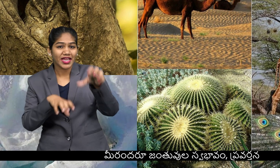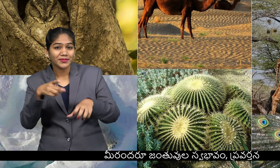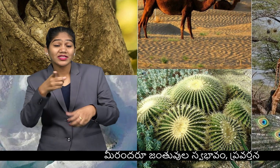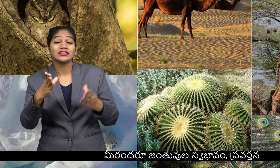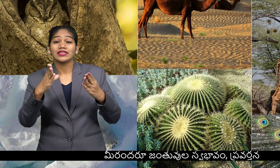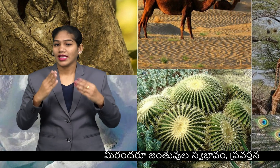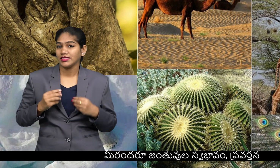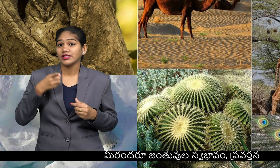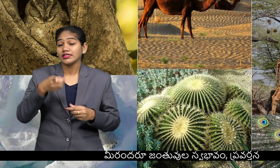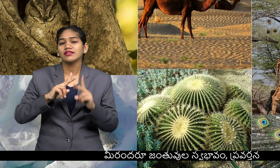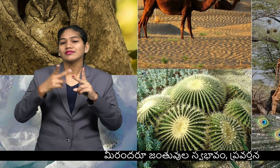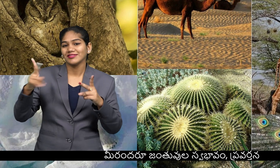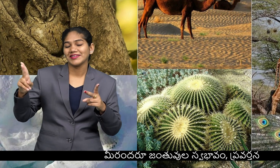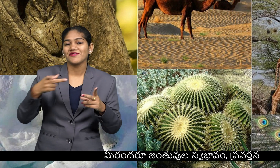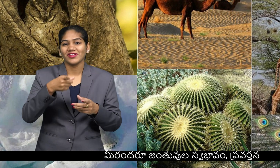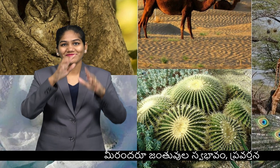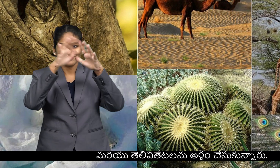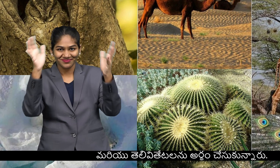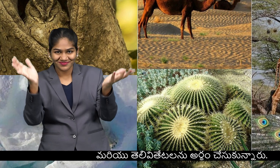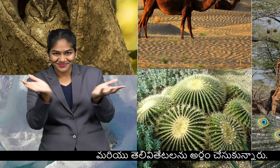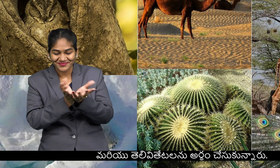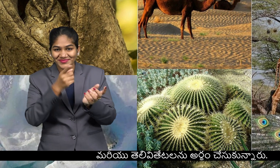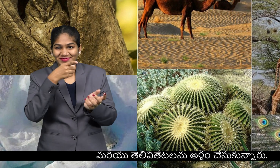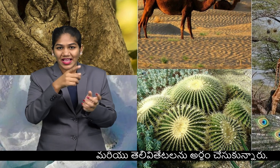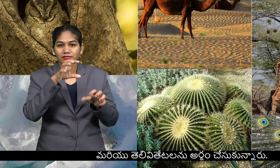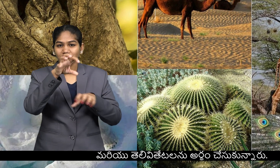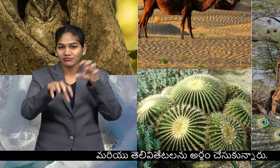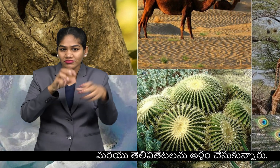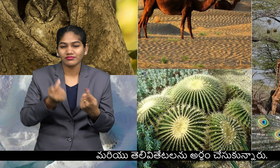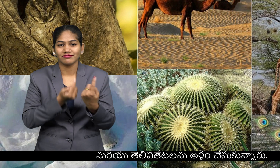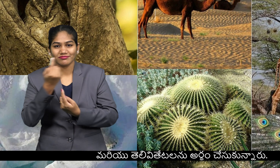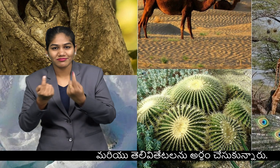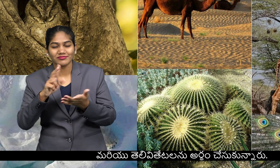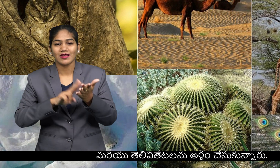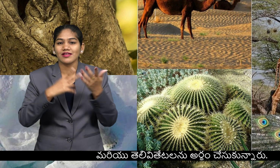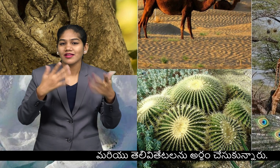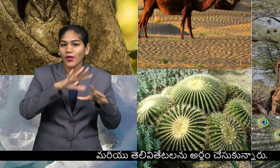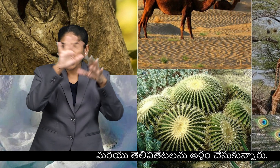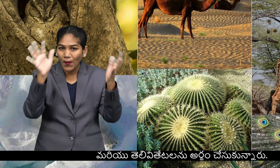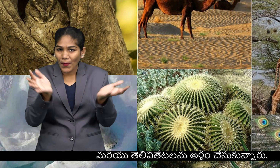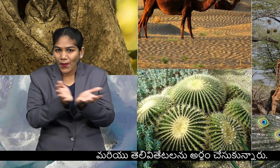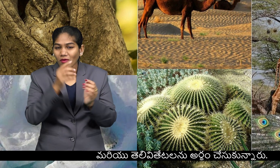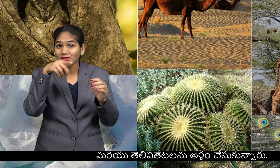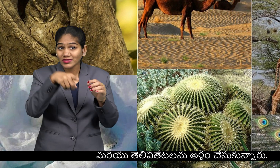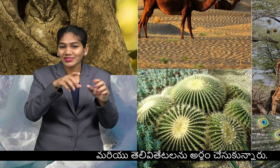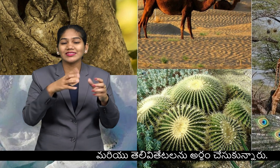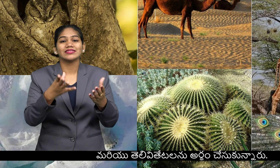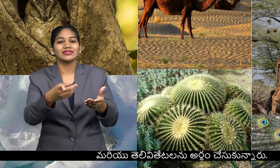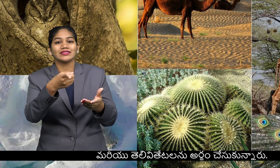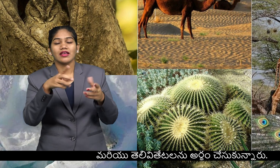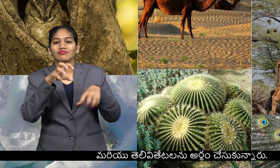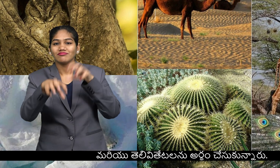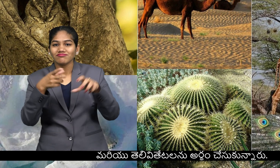మీరందరూ జంతువుల స్వభావం, ప్రవర్తన మరియు తెలివితేటలను అర్థం చేసుకున్నారు.